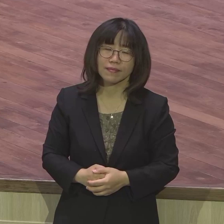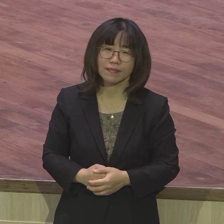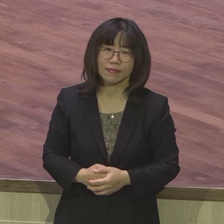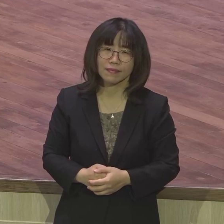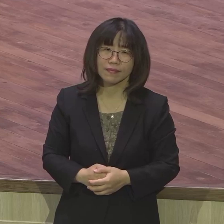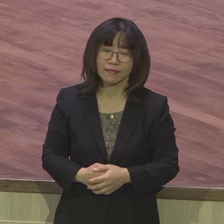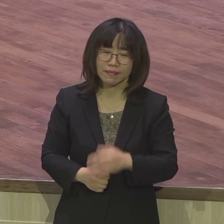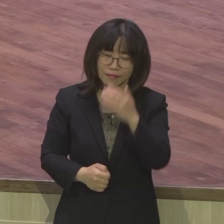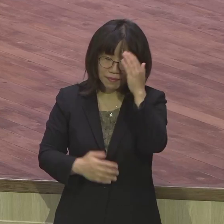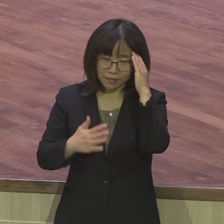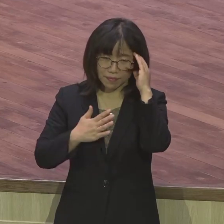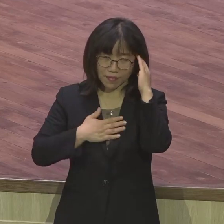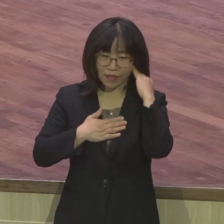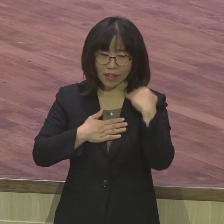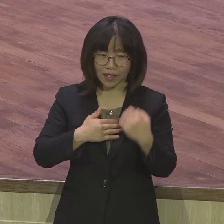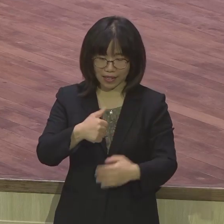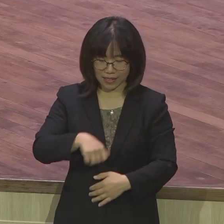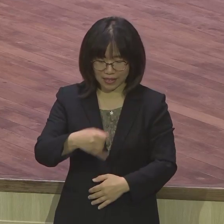첫째, 둘째,